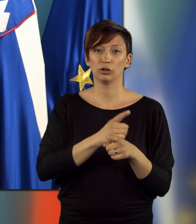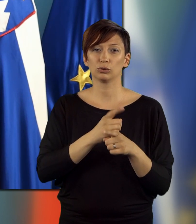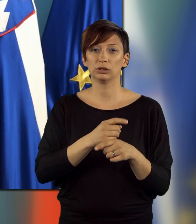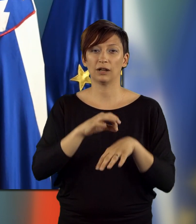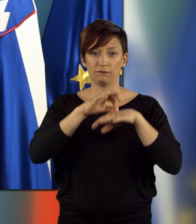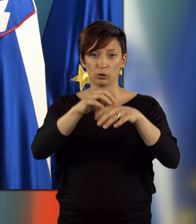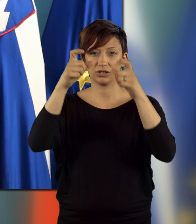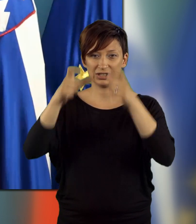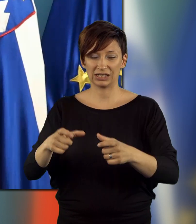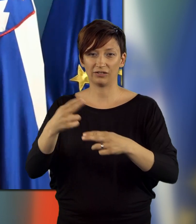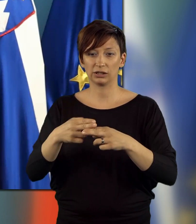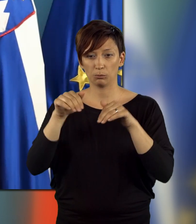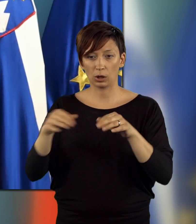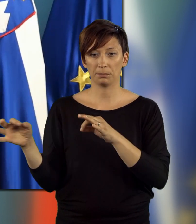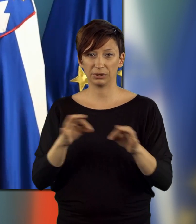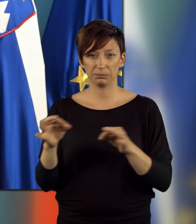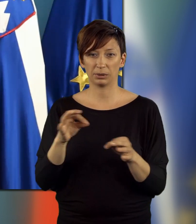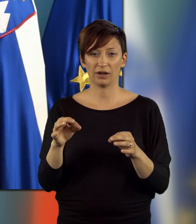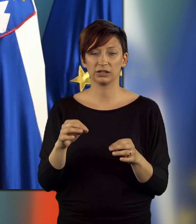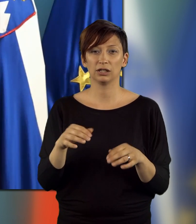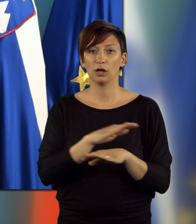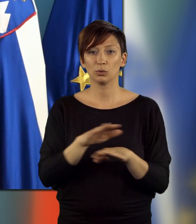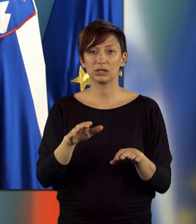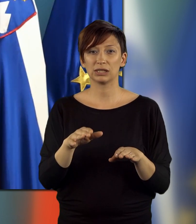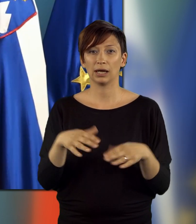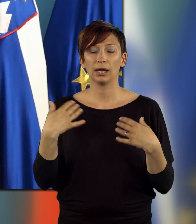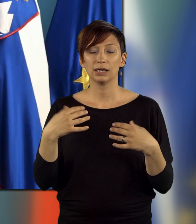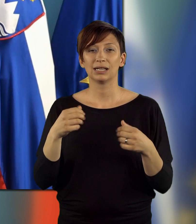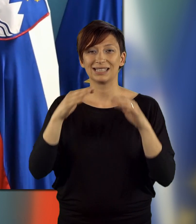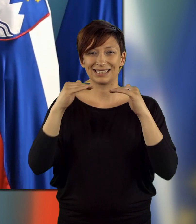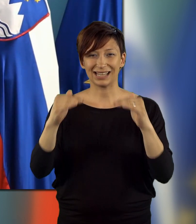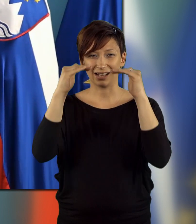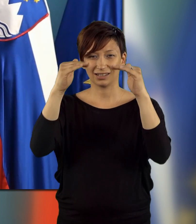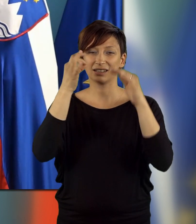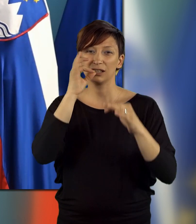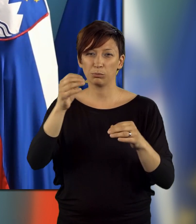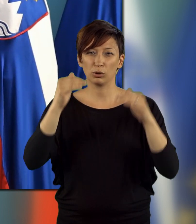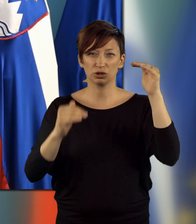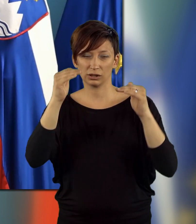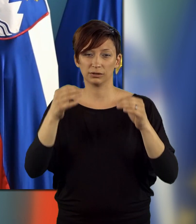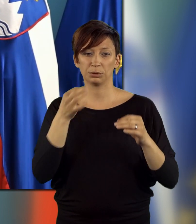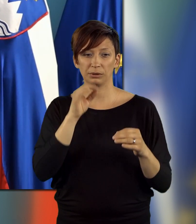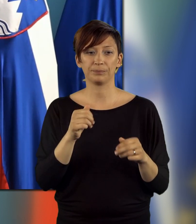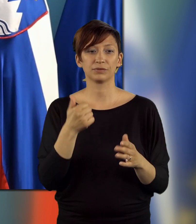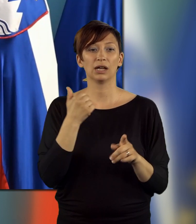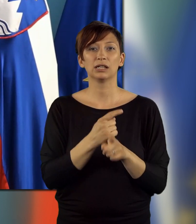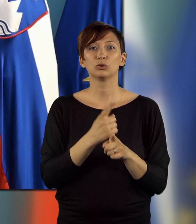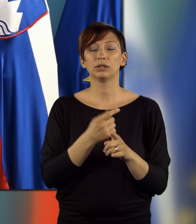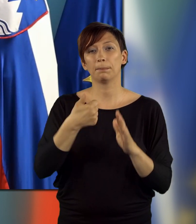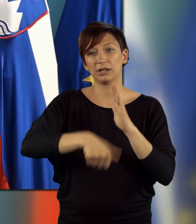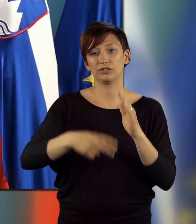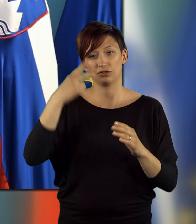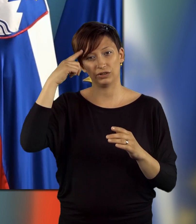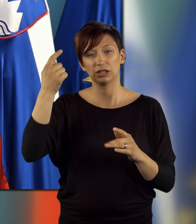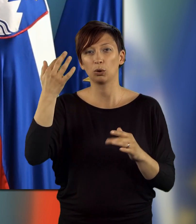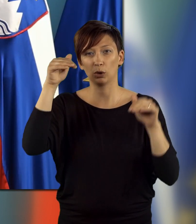vodstvih zavodov, ki morajo mogli pripraviti vse, ažurirati zdaj standarde. Zdaj bomo tudi, bi rekla, prvič vedeli,